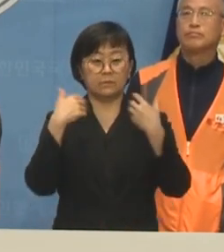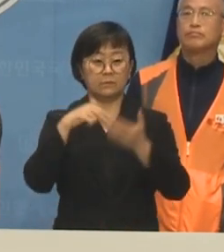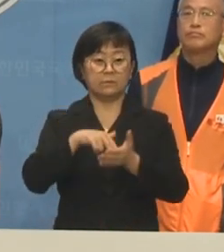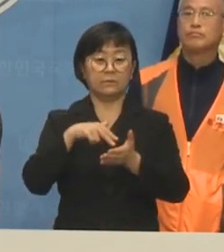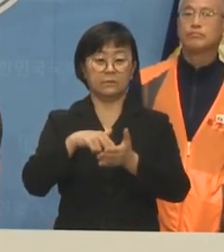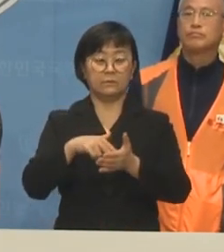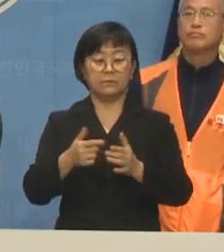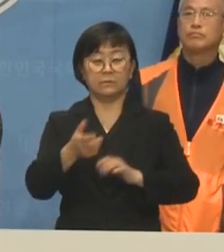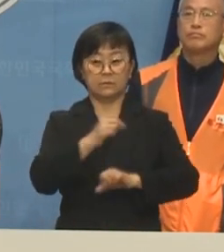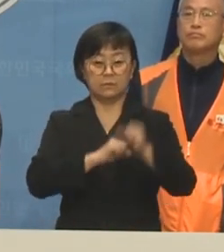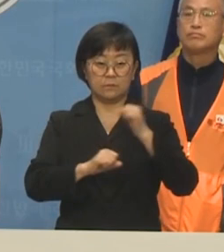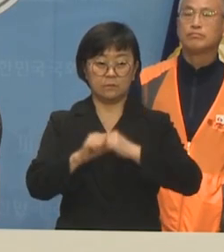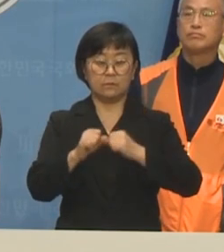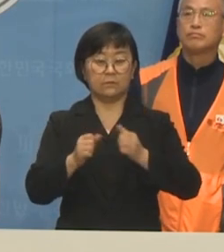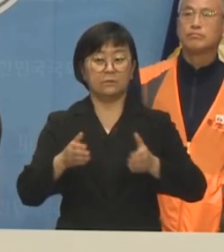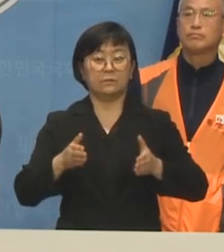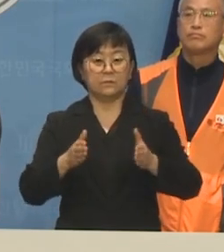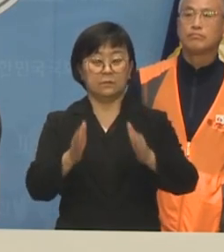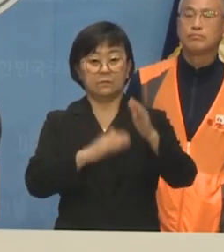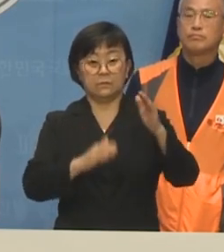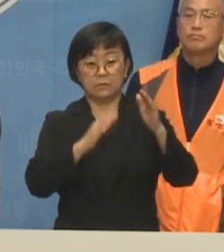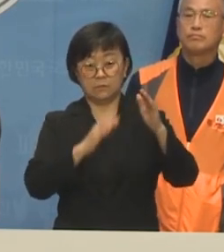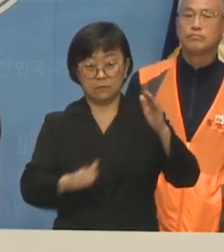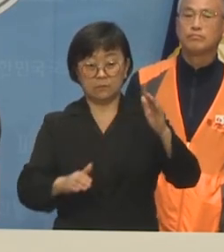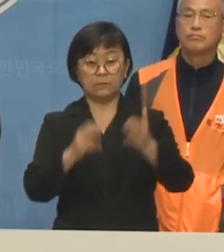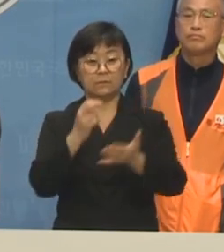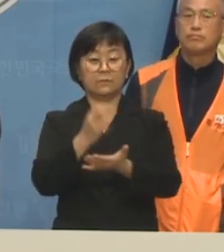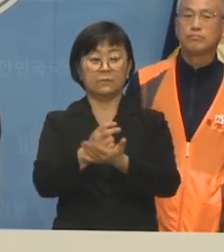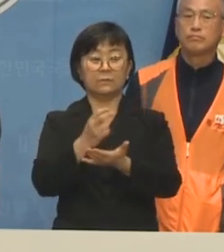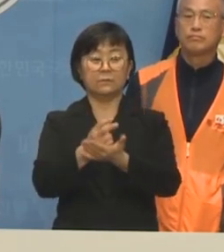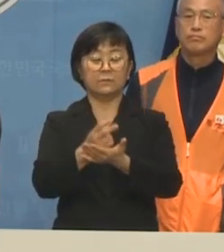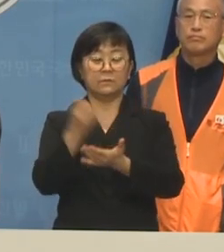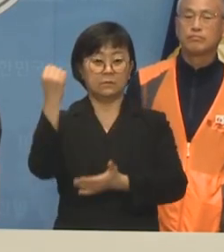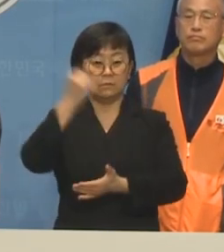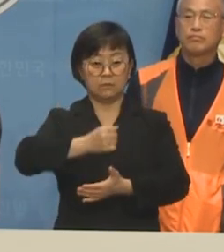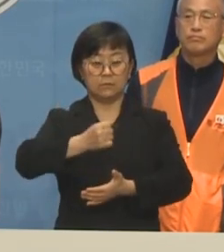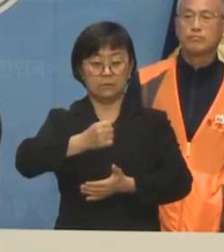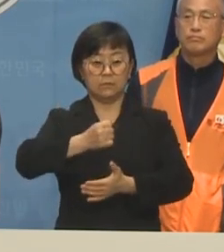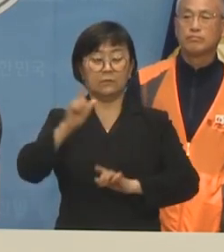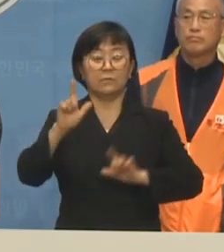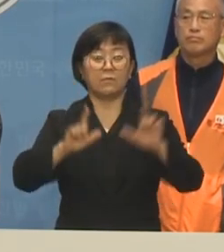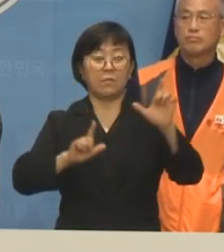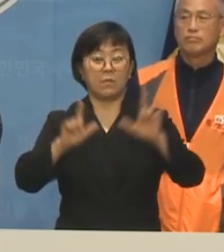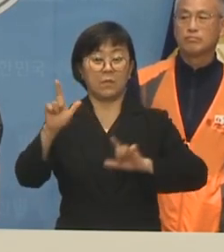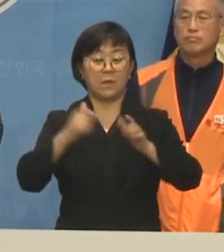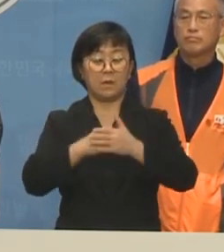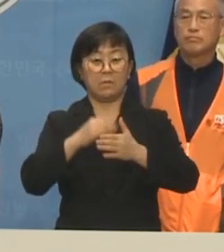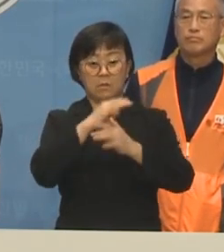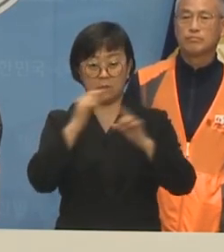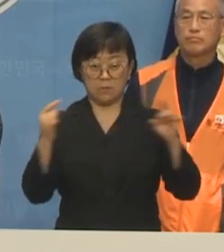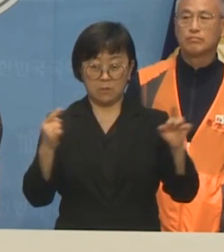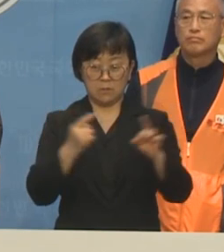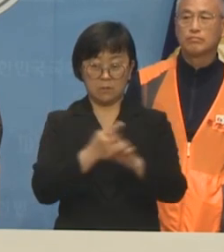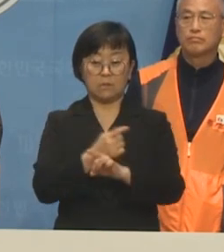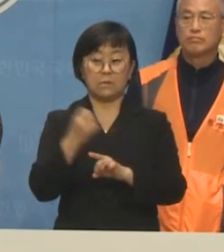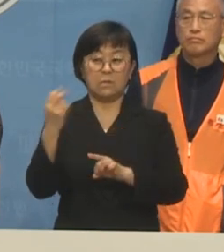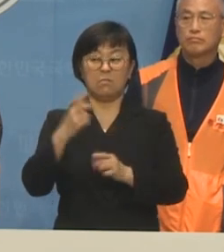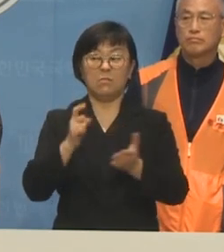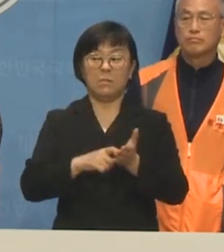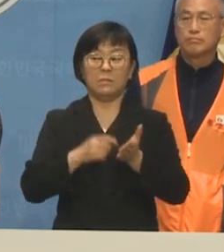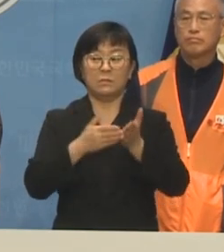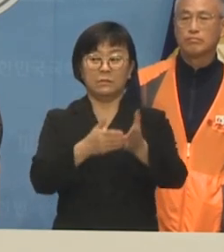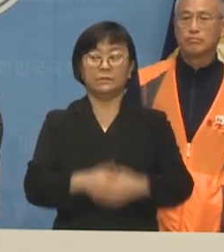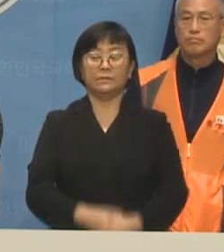차원에서 적극적으로 이 도로공사의 이런 법을 위반하고 있는 행태에 대해서 바로잡을 것을 다시 한번